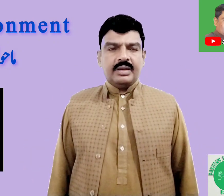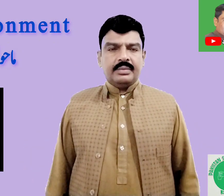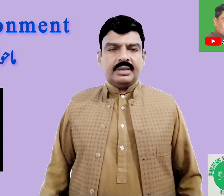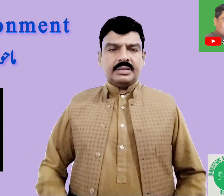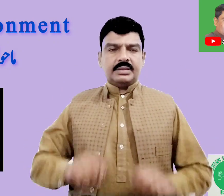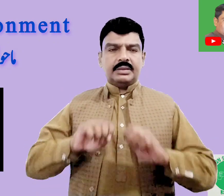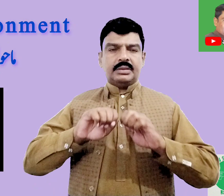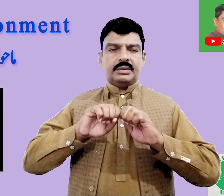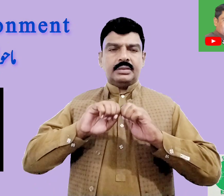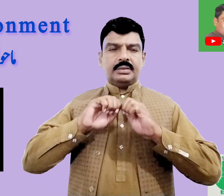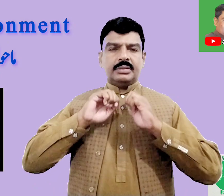इन्वायरमेंट,